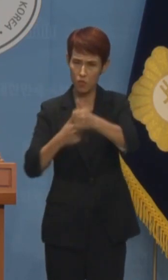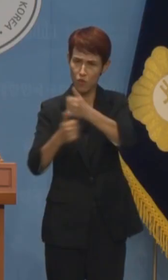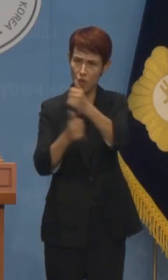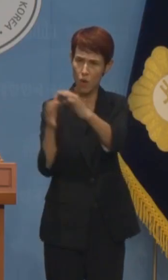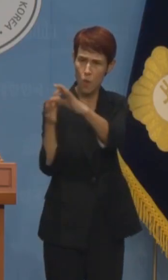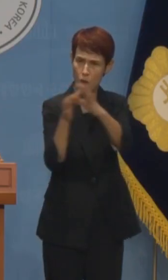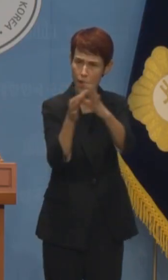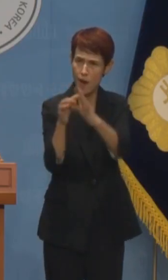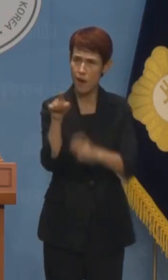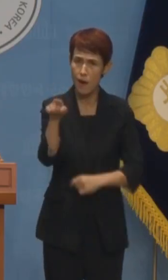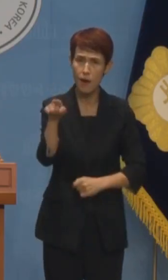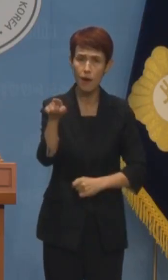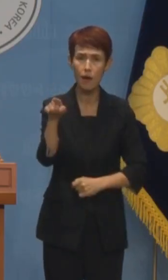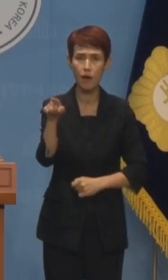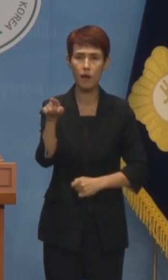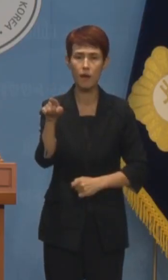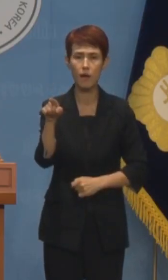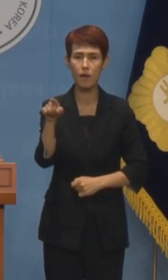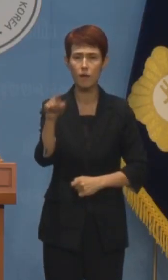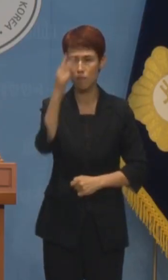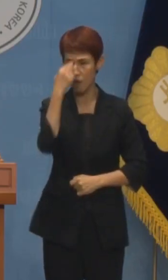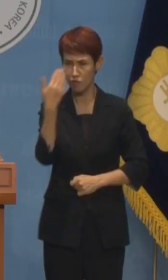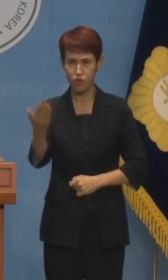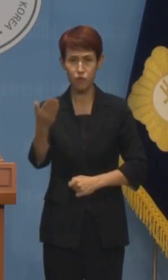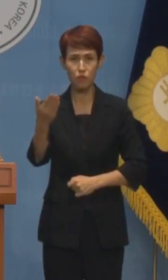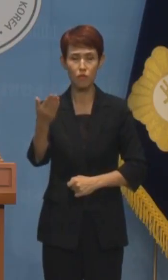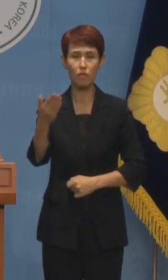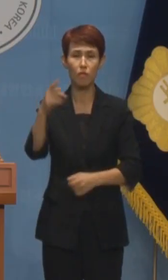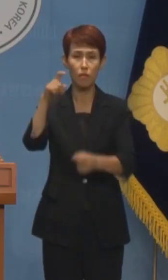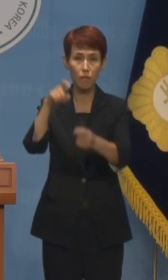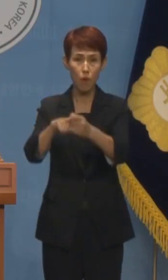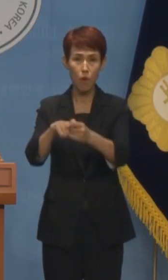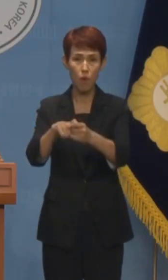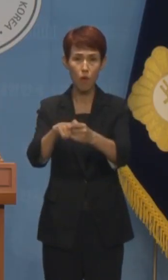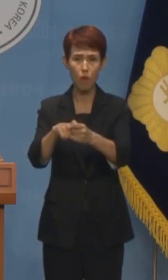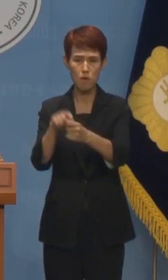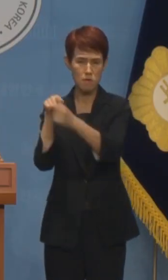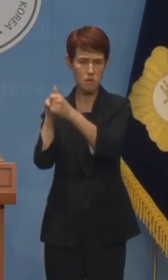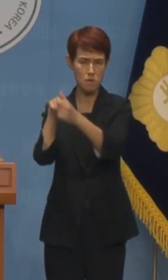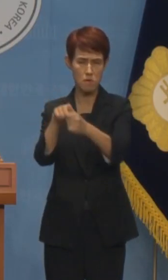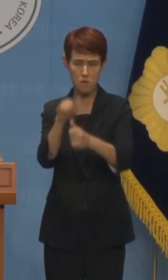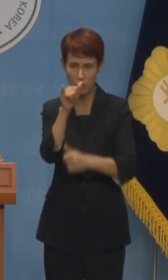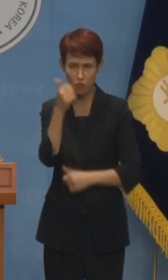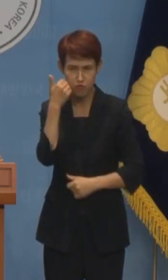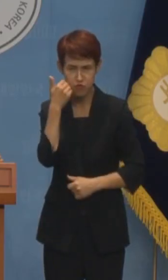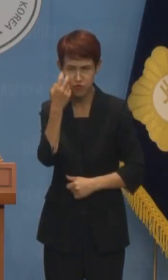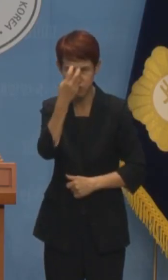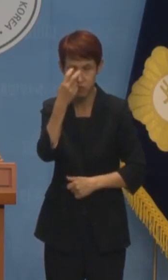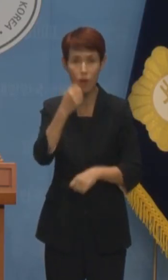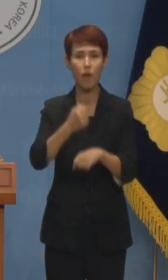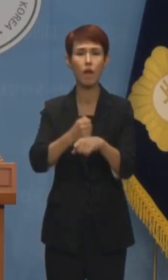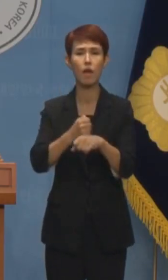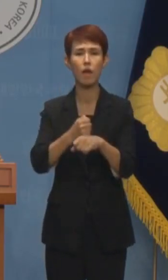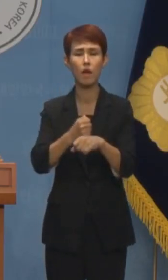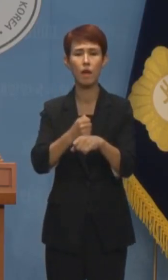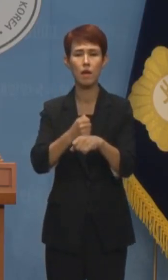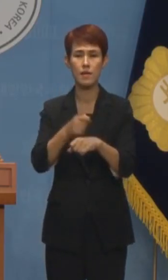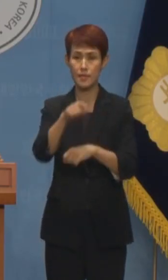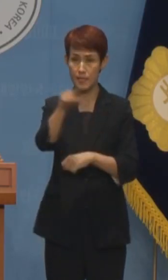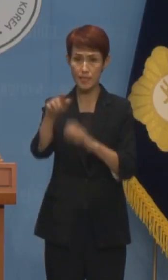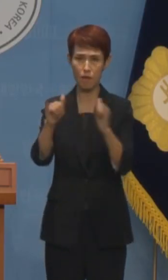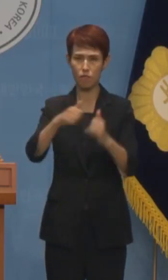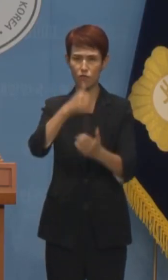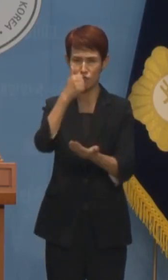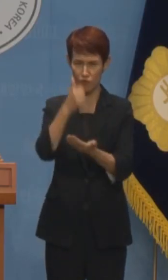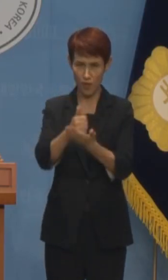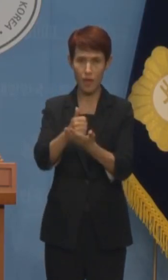대통령 부부에 대해서 면죄부를 주기 위한 외압의 의혹을 밝혀내고 그들이 반드시